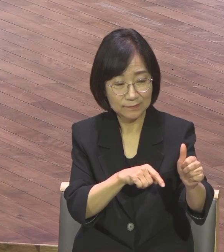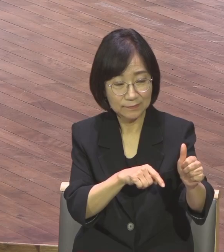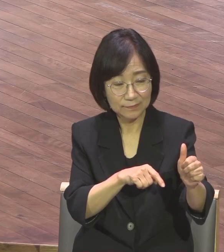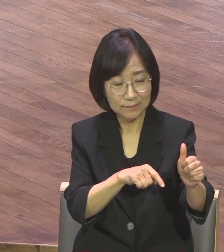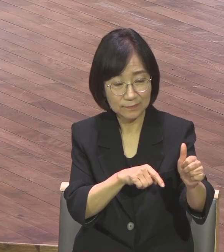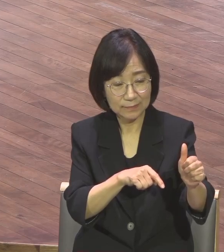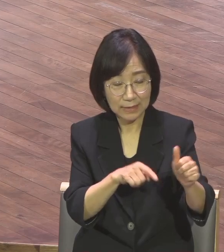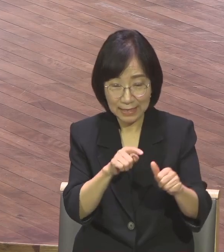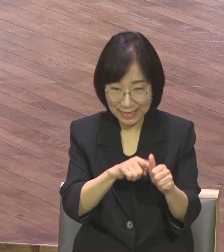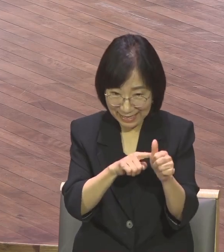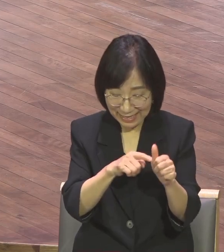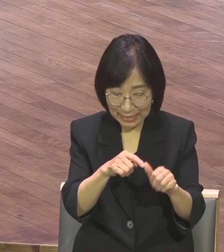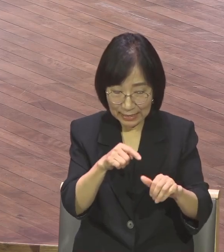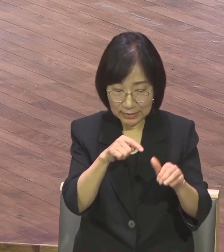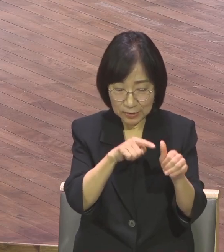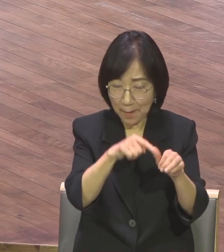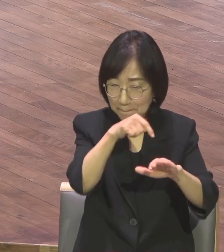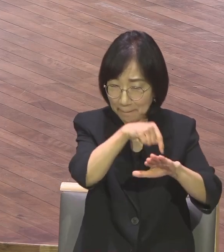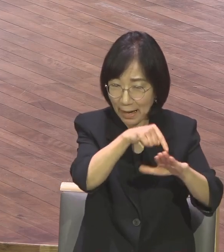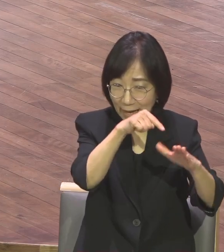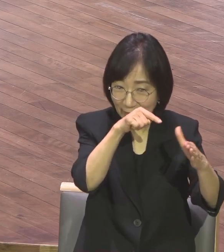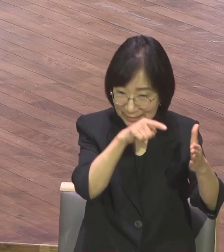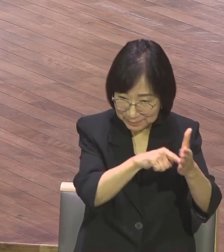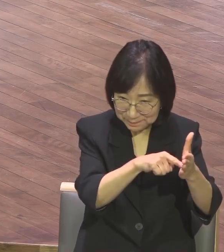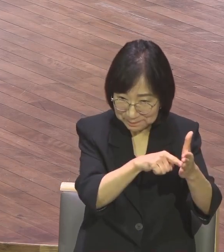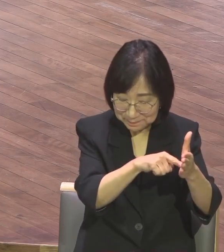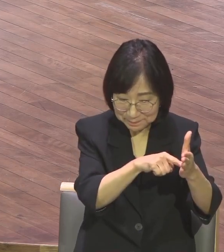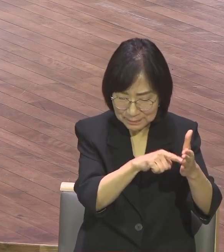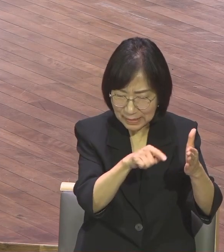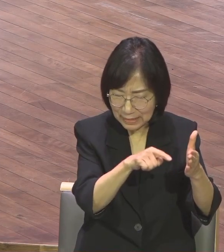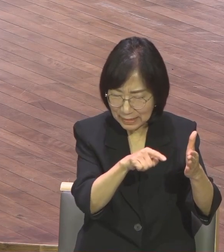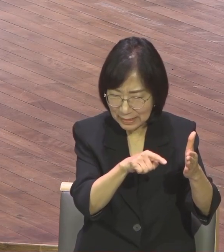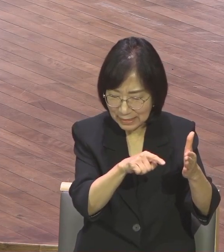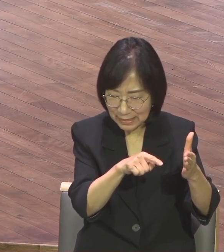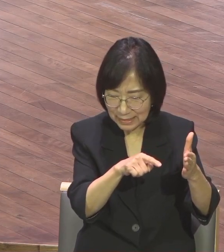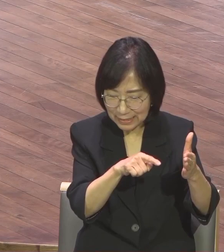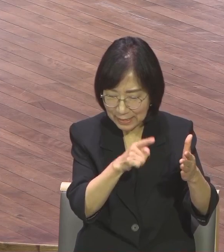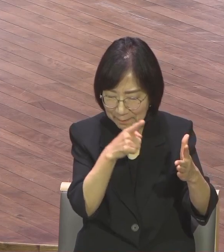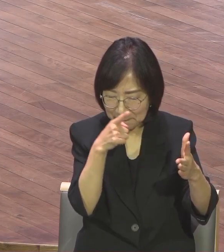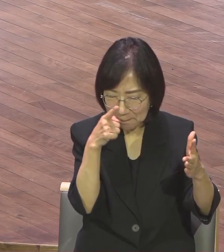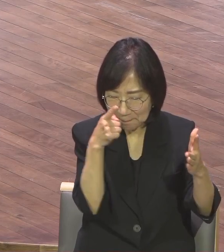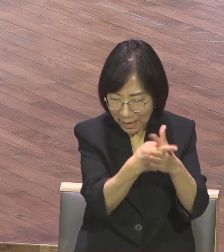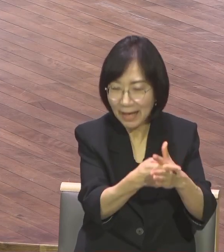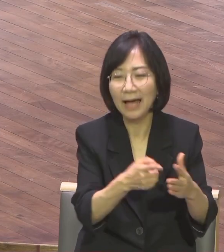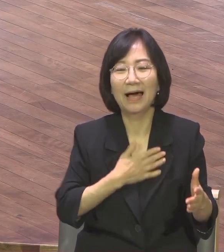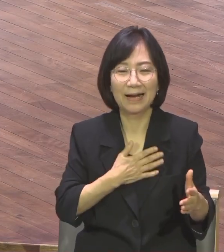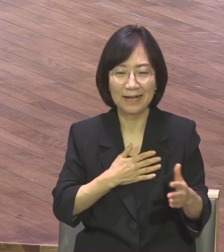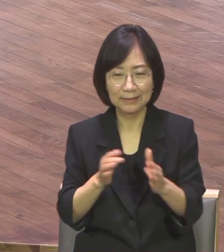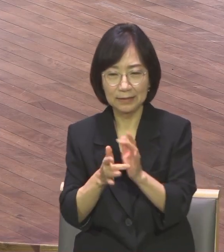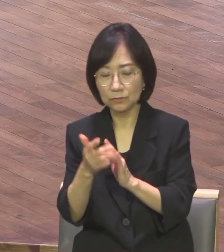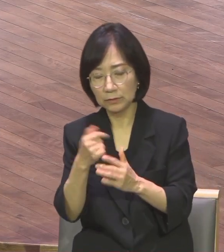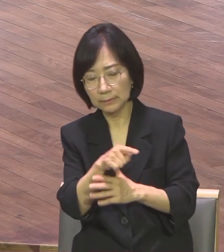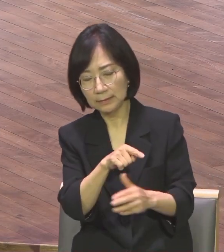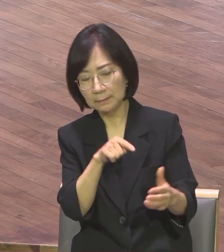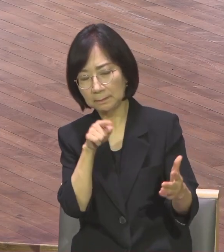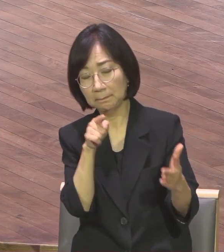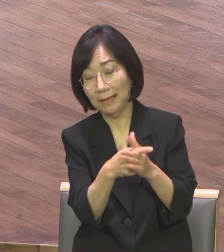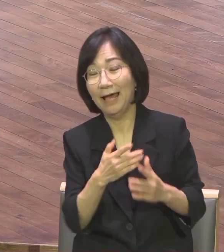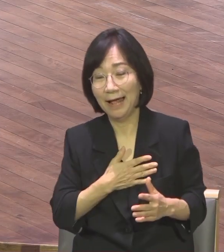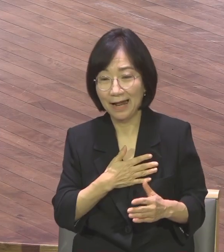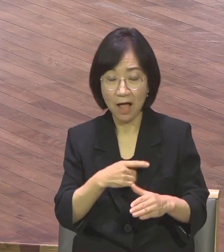예수님은 이 청년의 마음속에 뭐가 있는지 꿰뚫어보고 계셨지요.